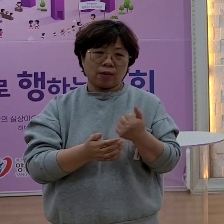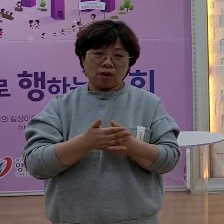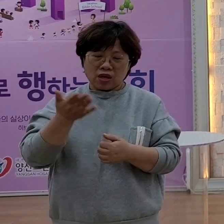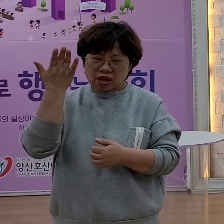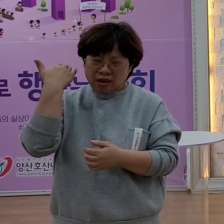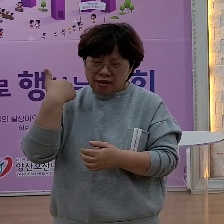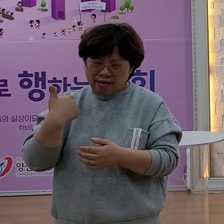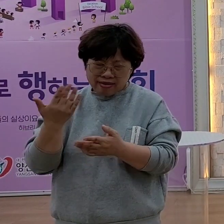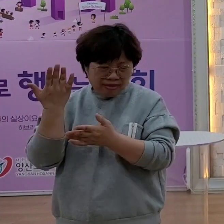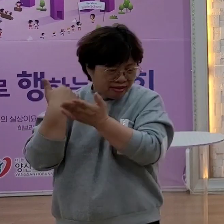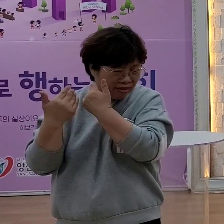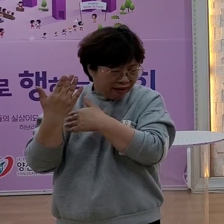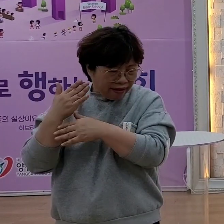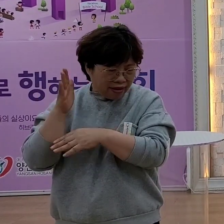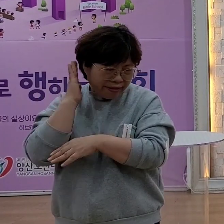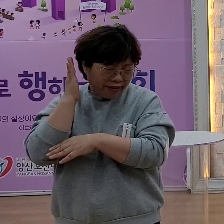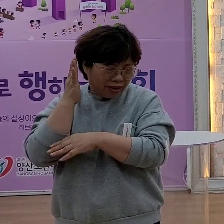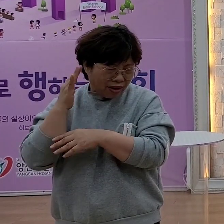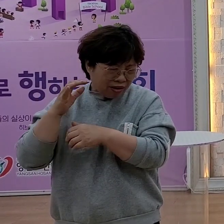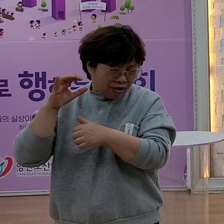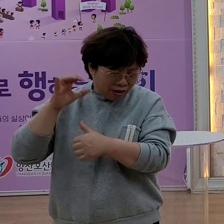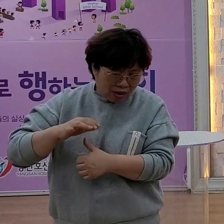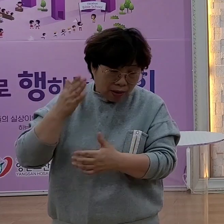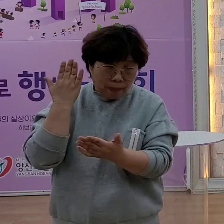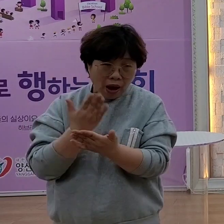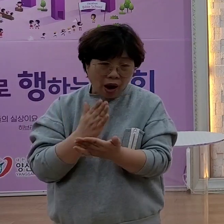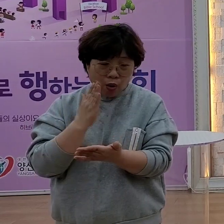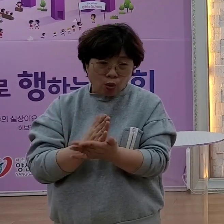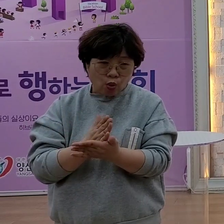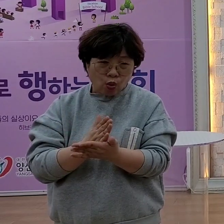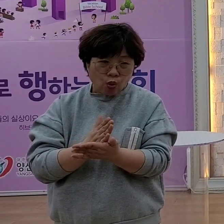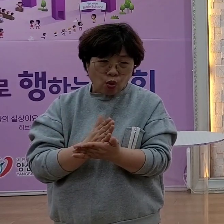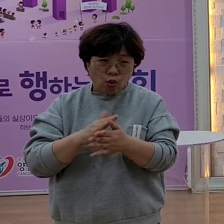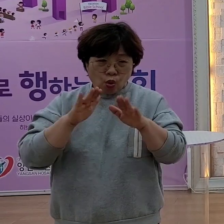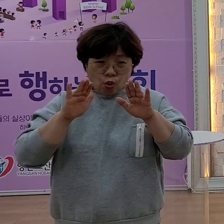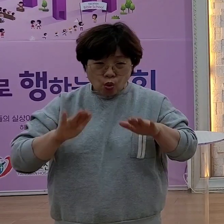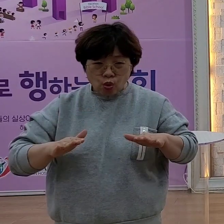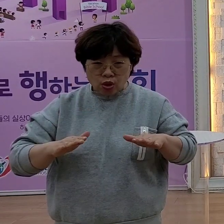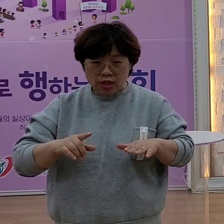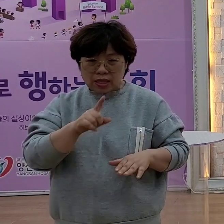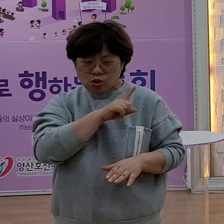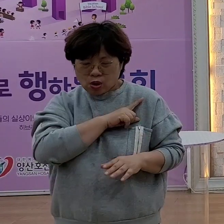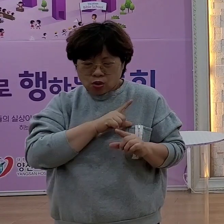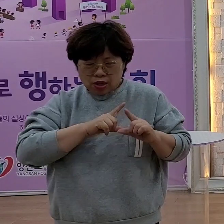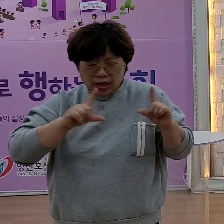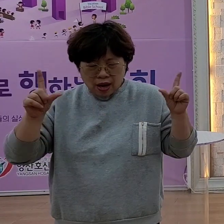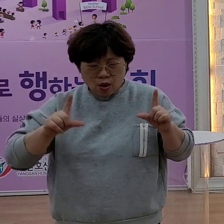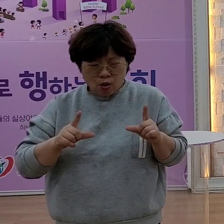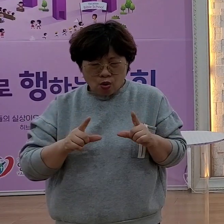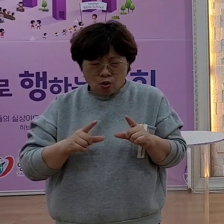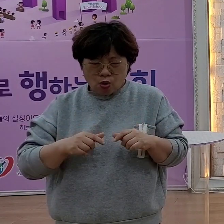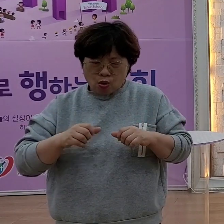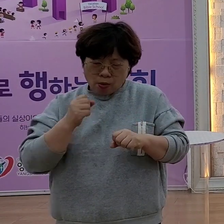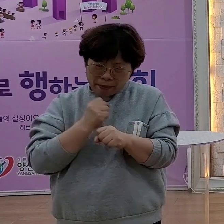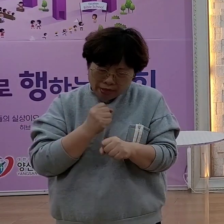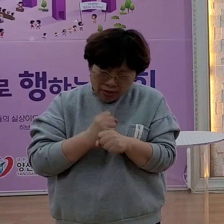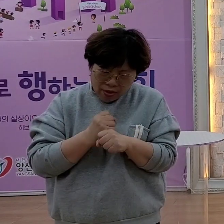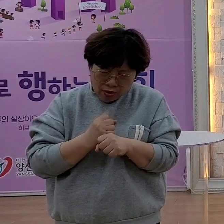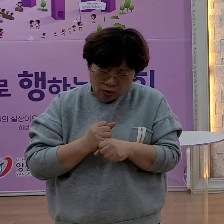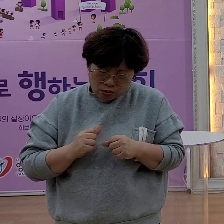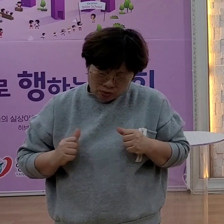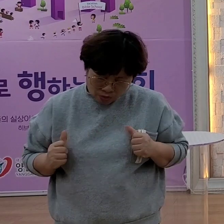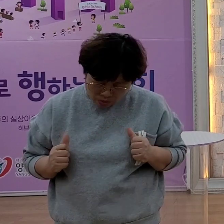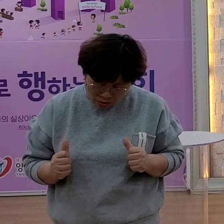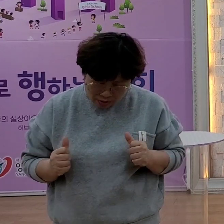얘기에 사로잡히거나 그 옛날 얘기 자꾸 꺼내지 말고 오늘을 최고의 날로 만들기 위해서 도전하고